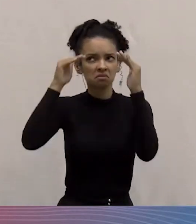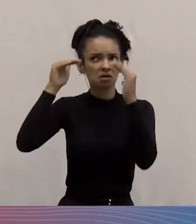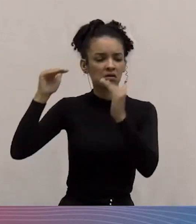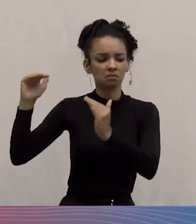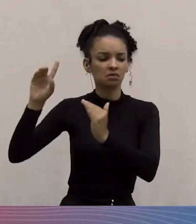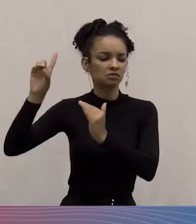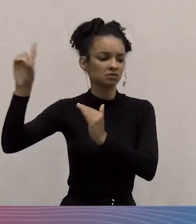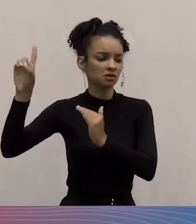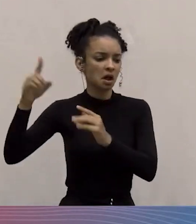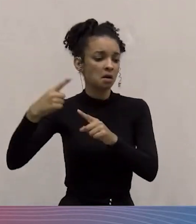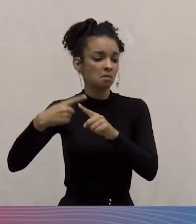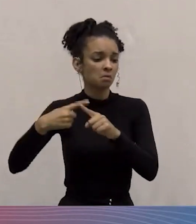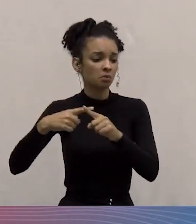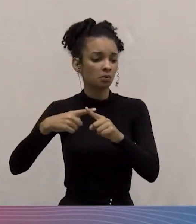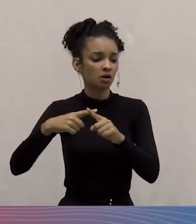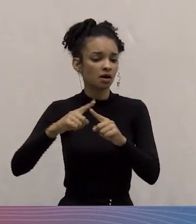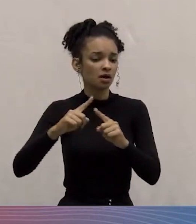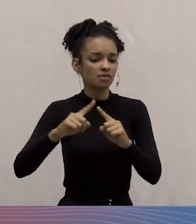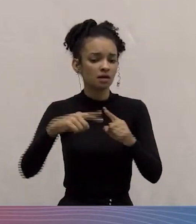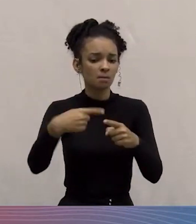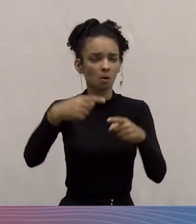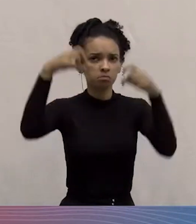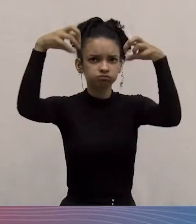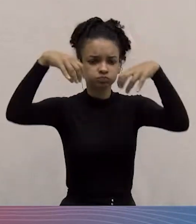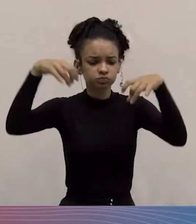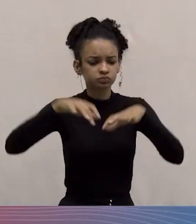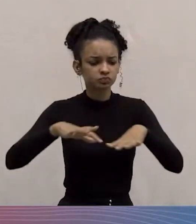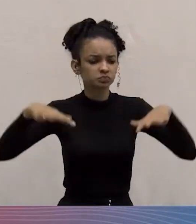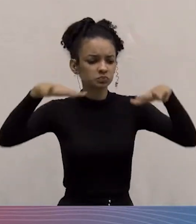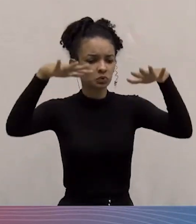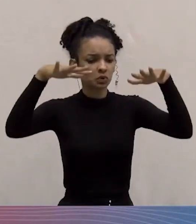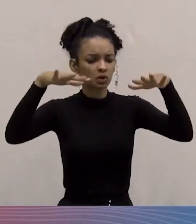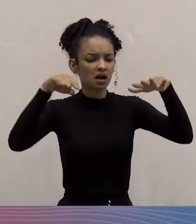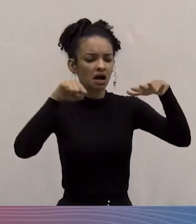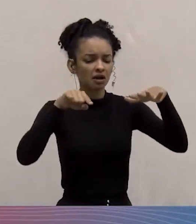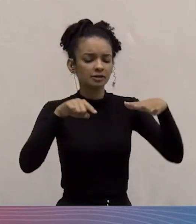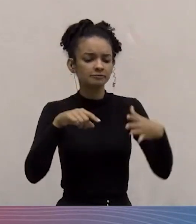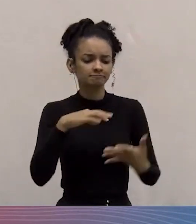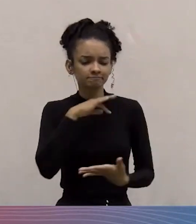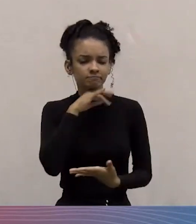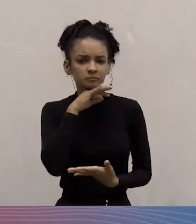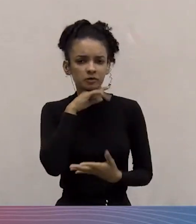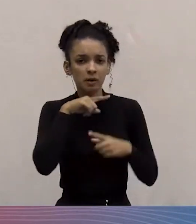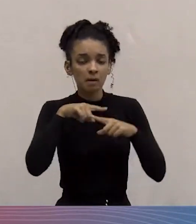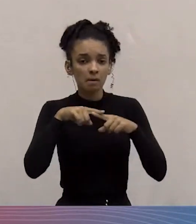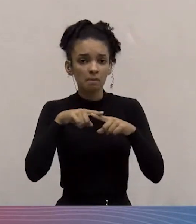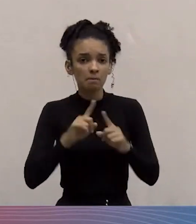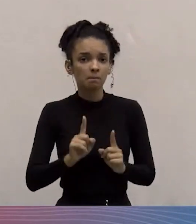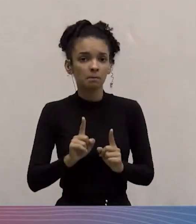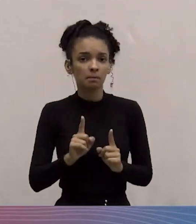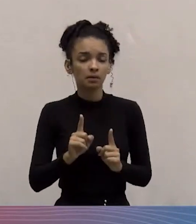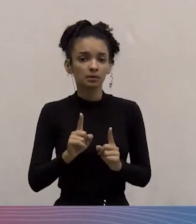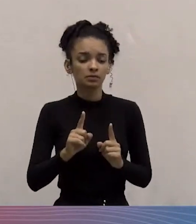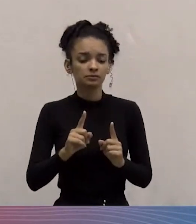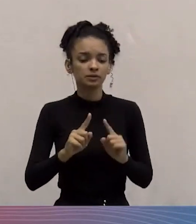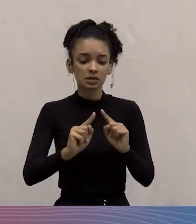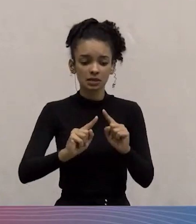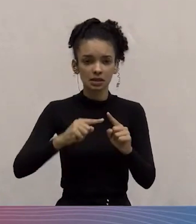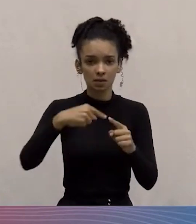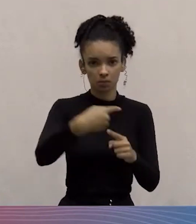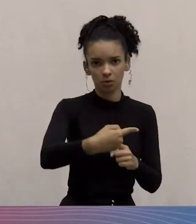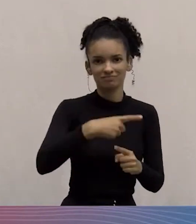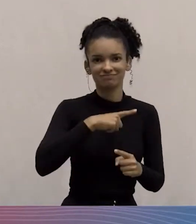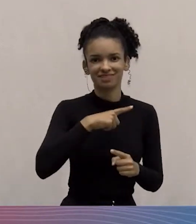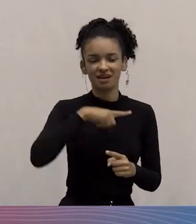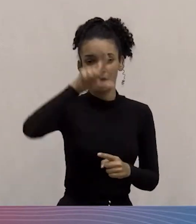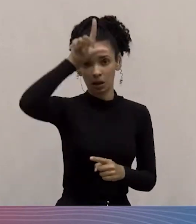Deus castigar novamente o homem, porque foi uma tragédia. Aí surge um